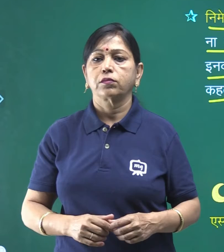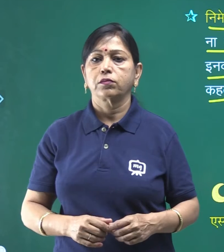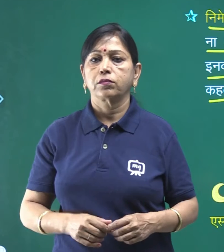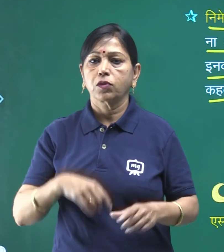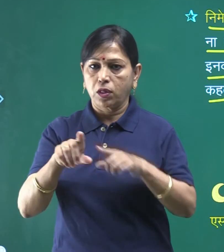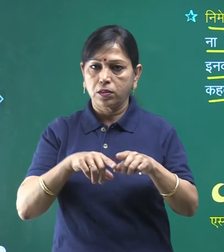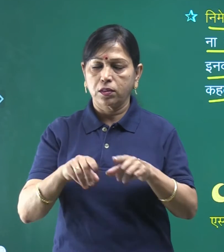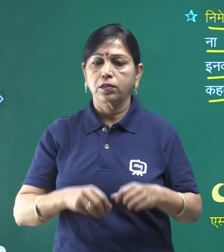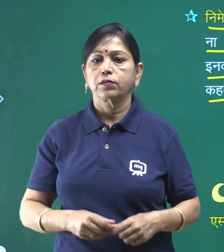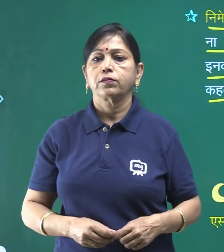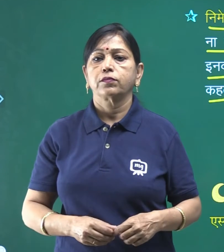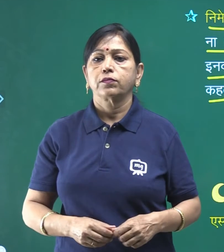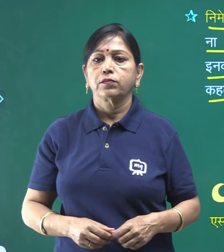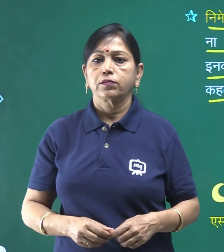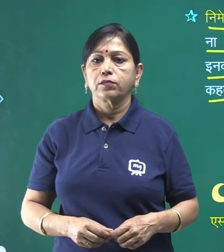जैसे